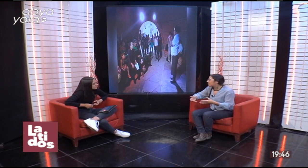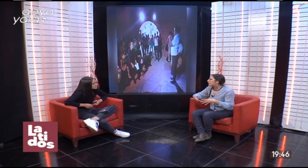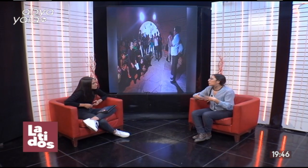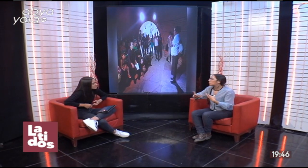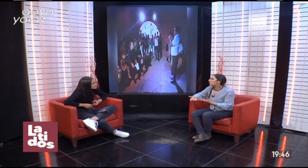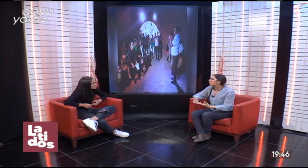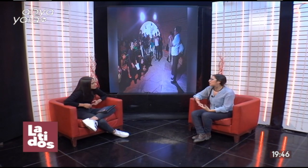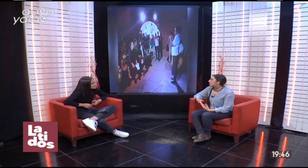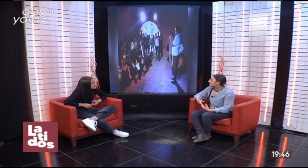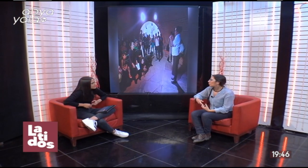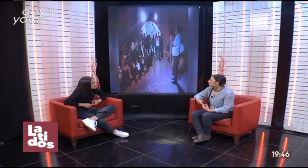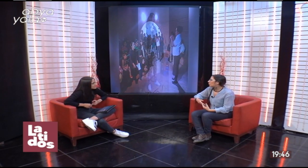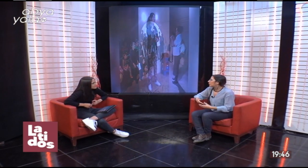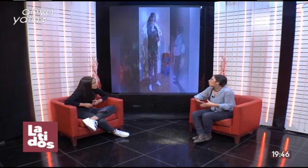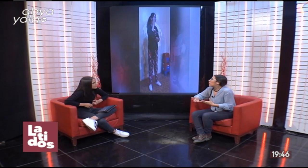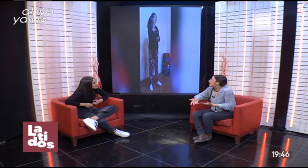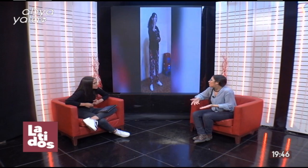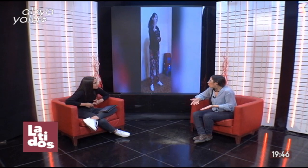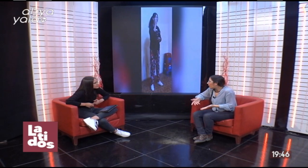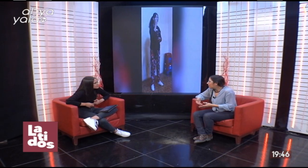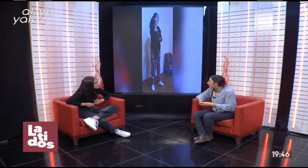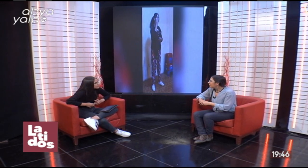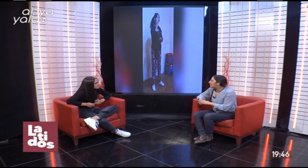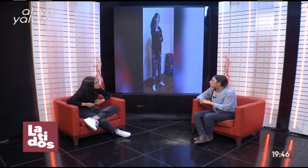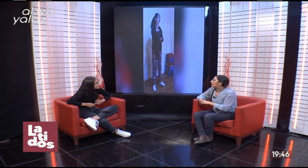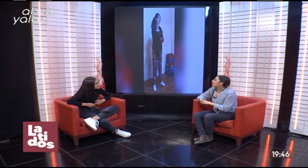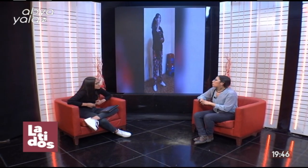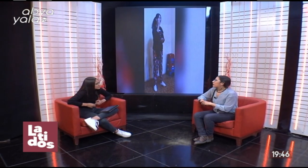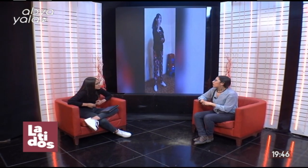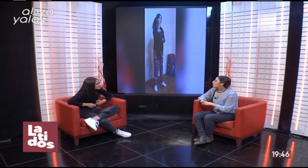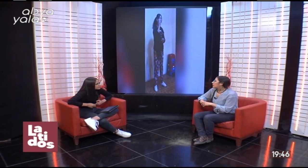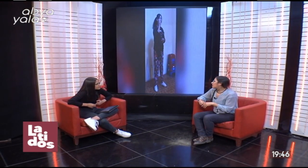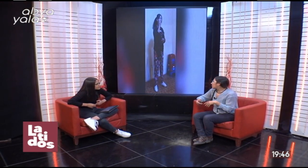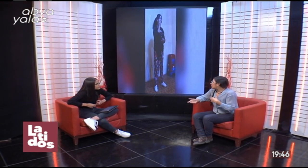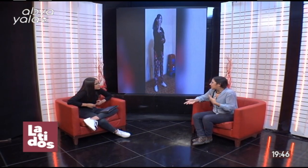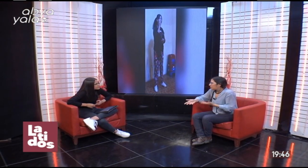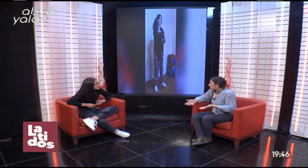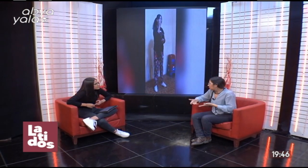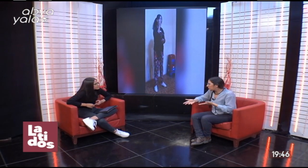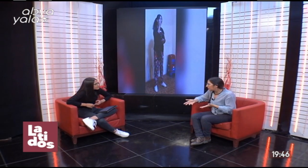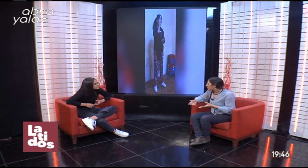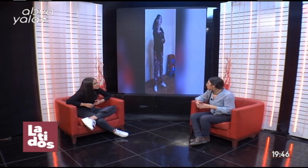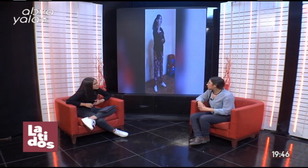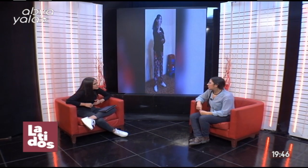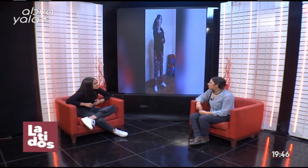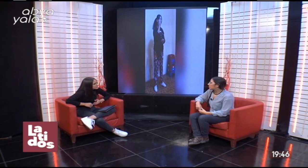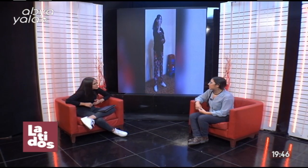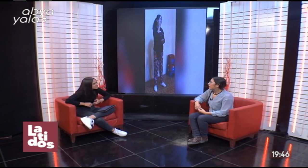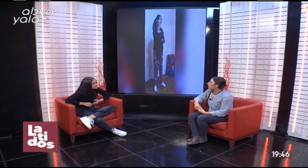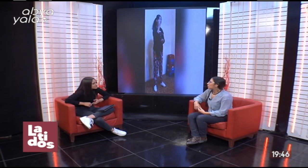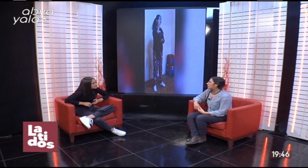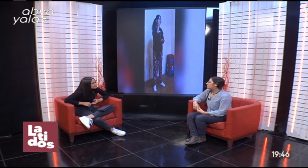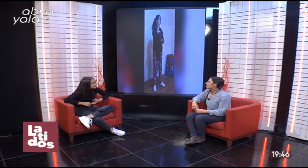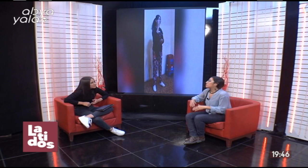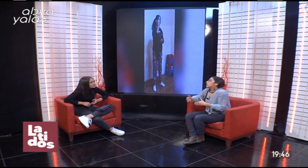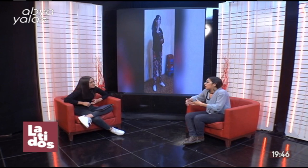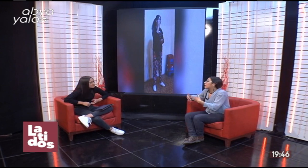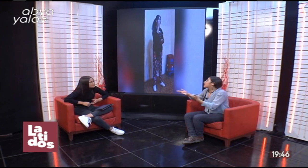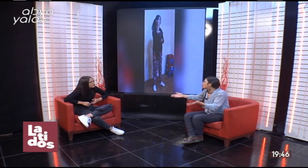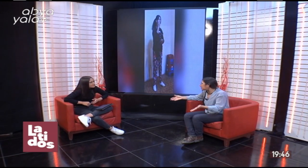es un espectáculo en doble idioma para que puedan acudir personas oyentes o personas sordas, el que guste, ¿no? Y posterior a eso es que les